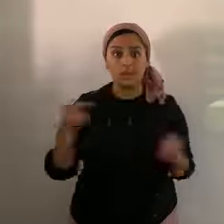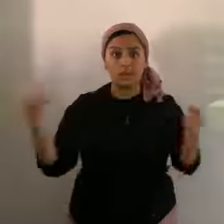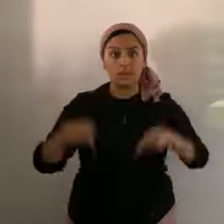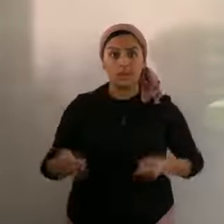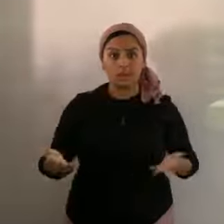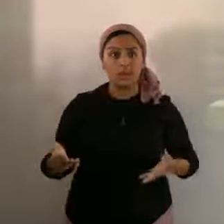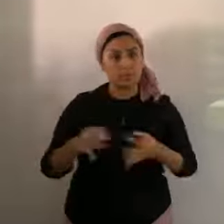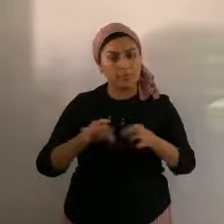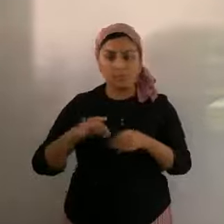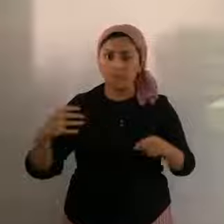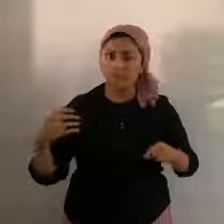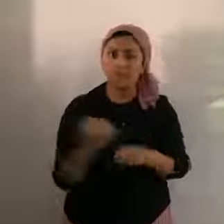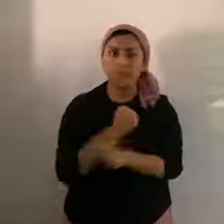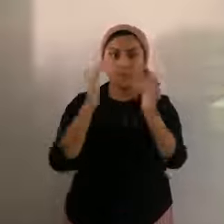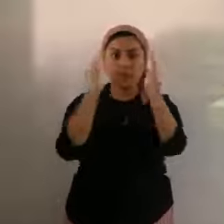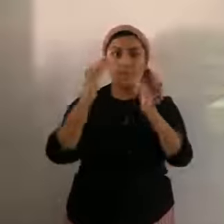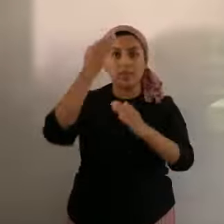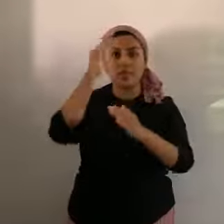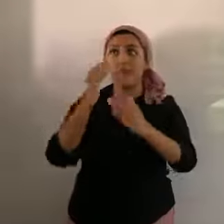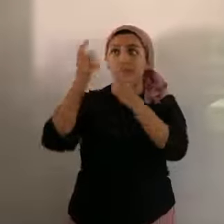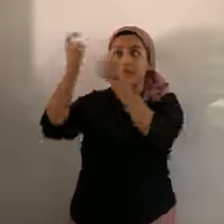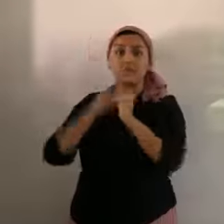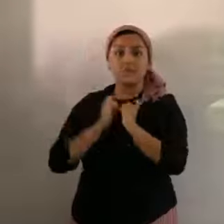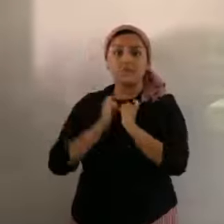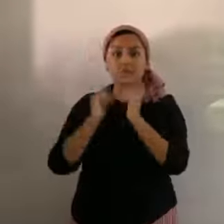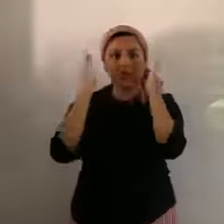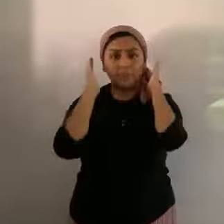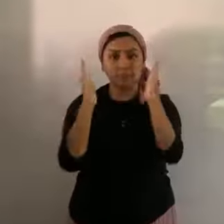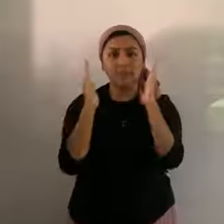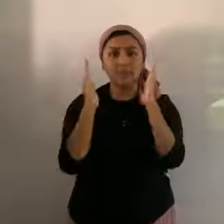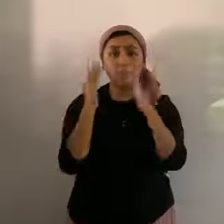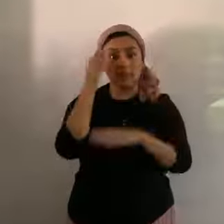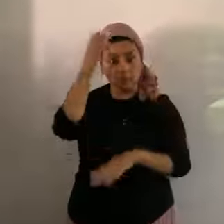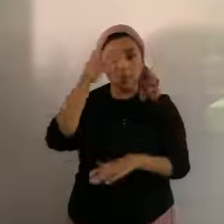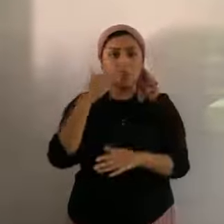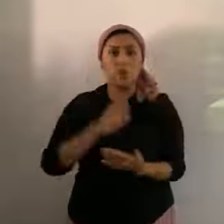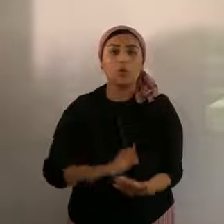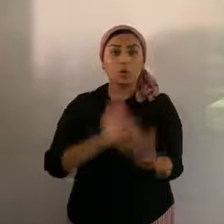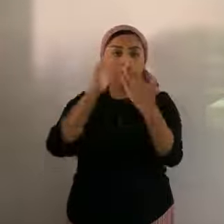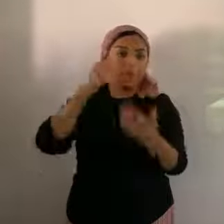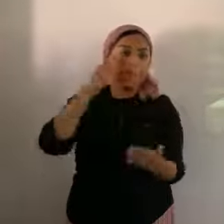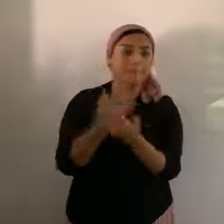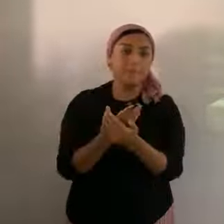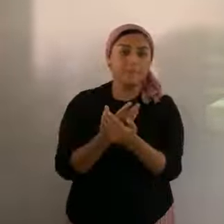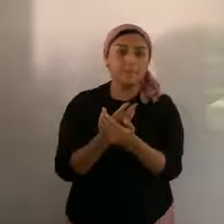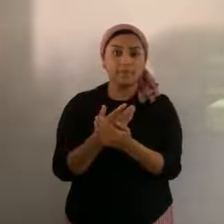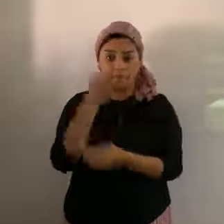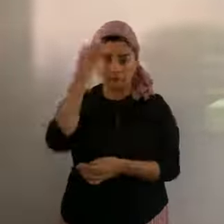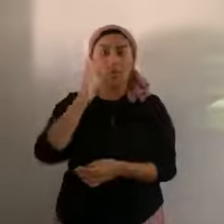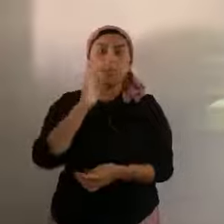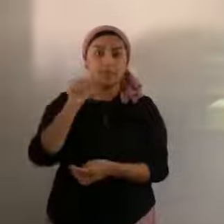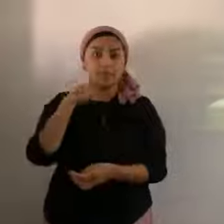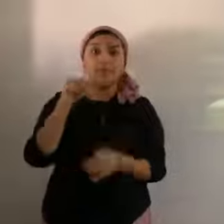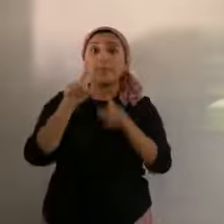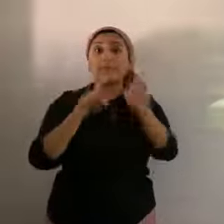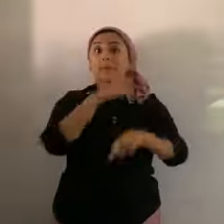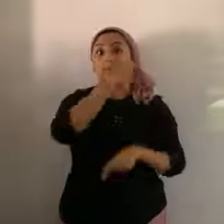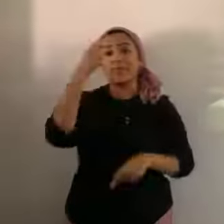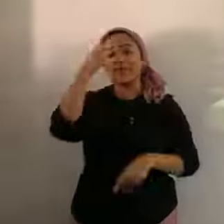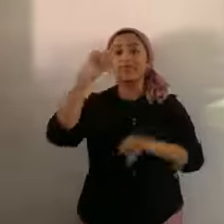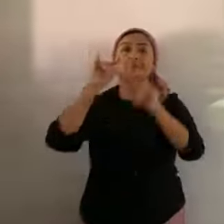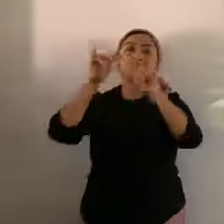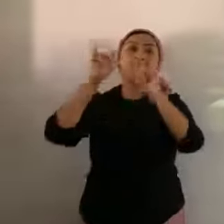no desaprovechemos lo que el Eterno nos ha dado, porque nos lo va a demandar, sin duda lo va a demandar. La gente se burla